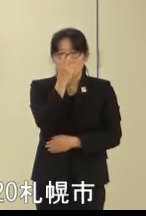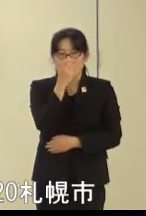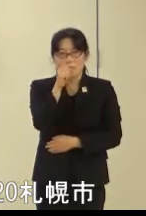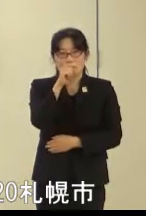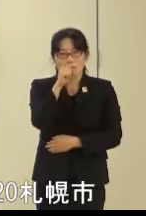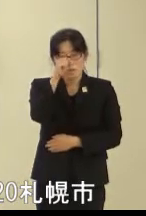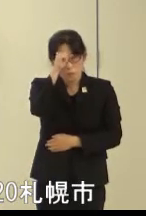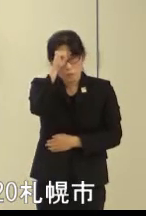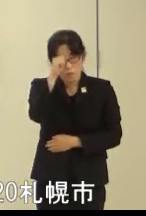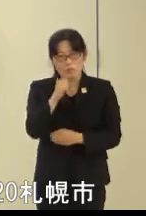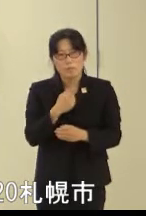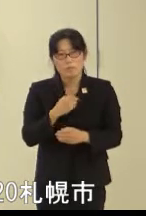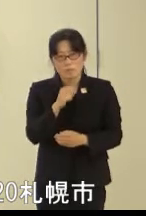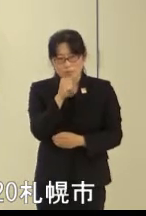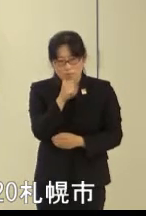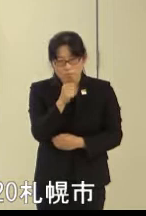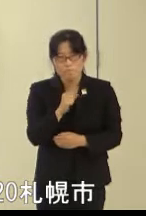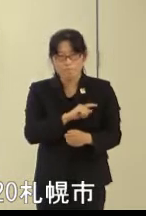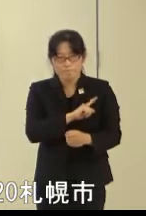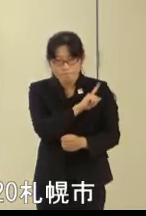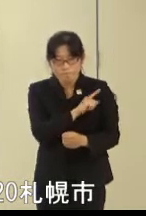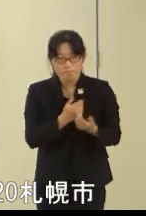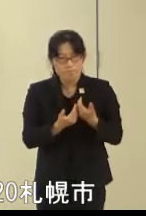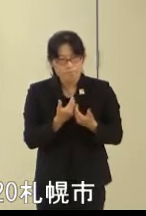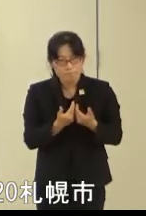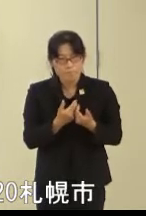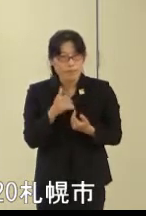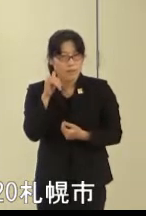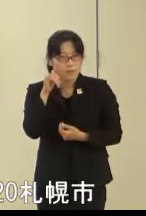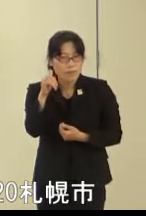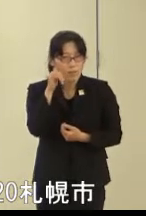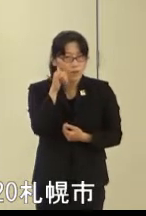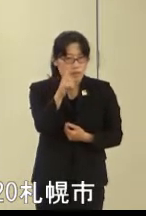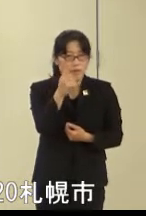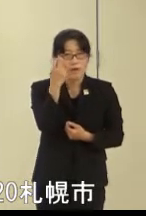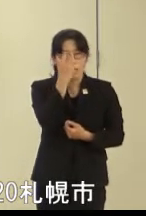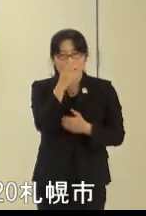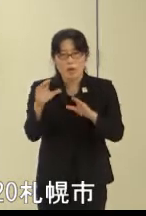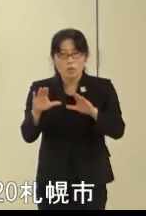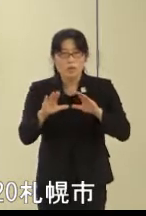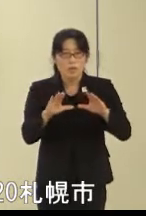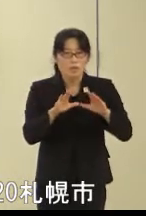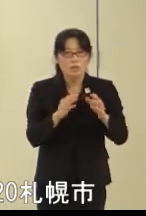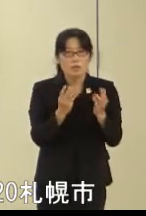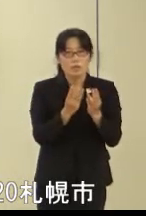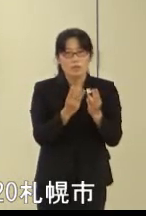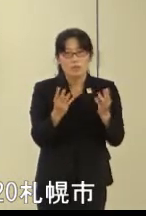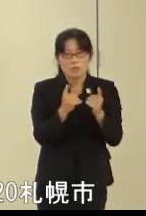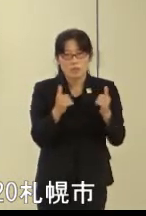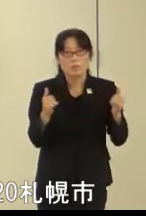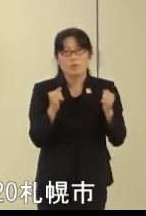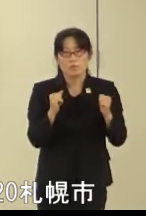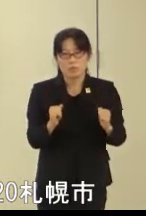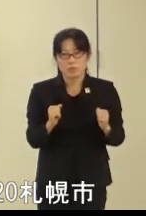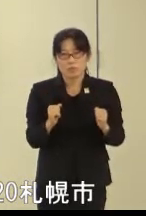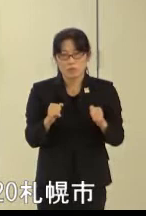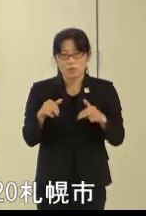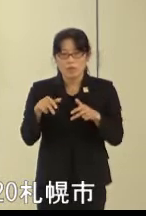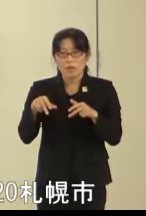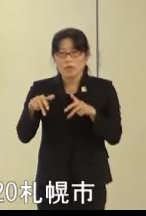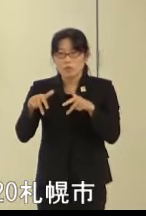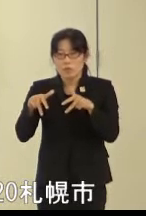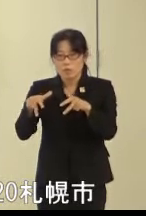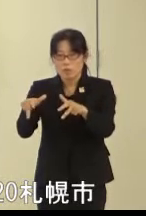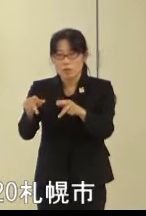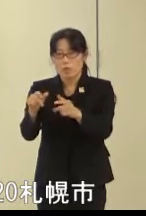症状があってお電話をいただいて検査をしているという方もいらっしゃいますのですす昨日のいわゆる